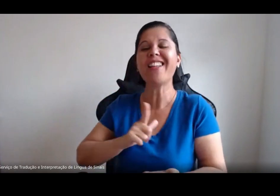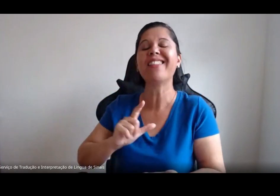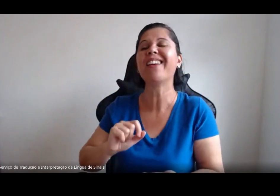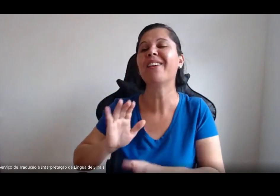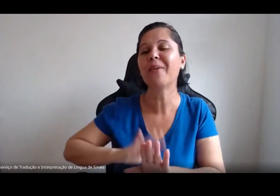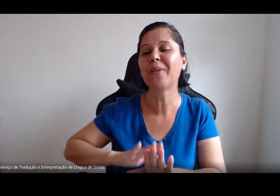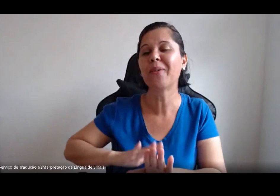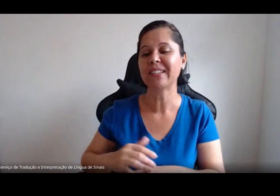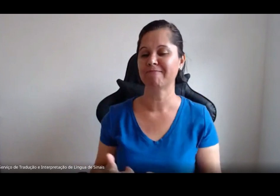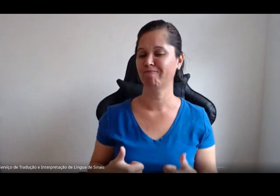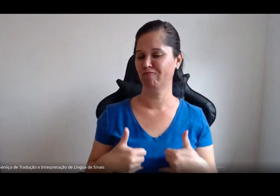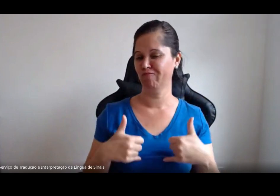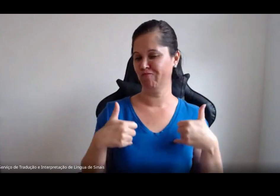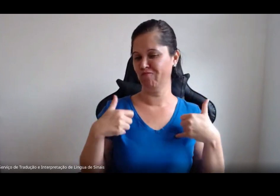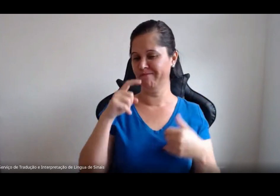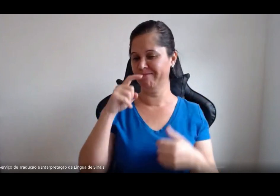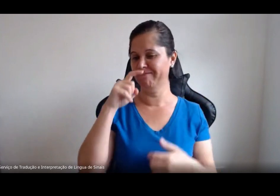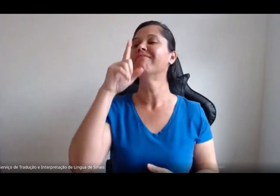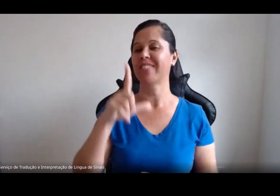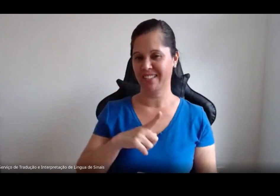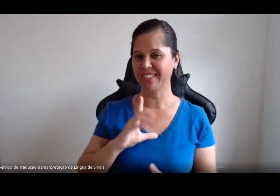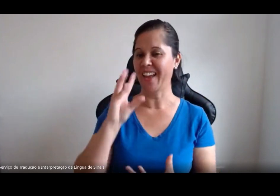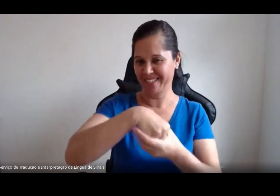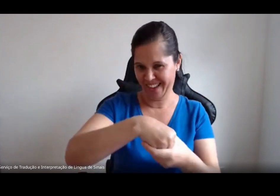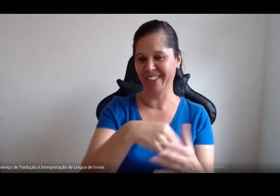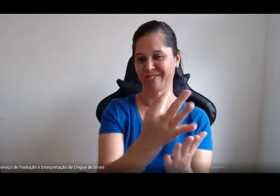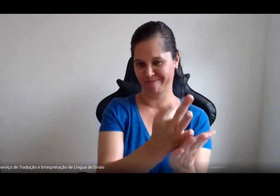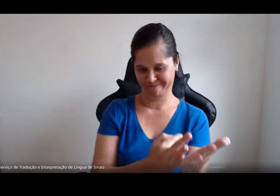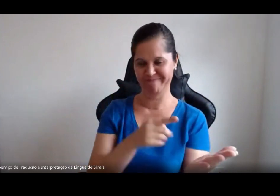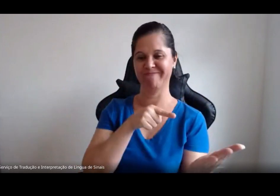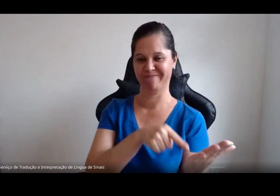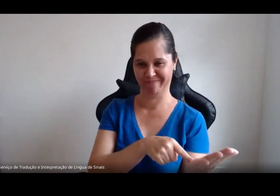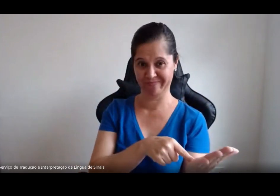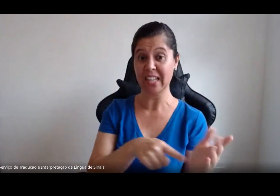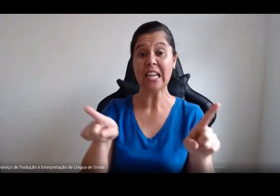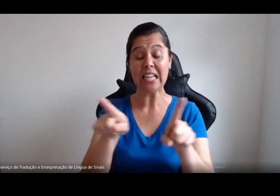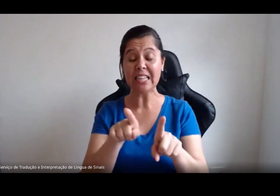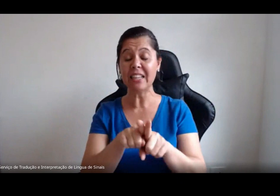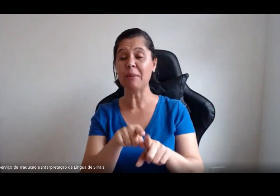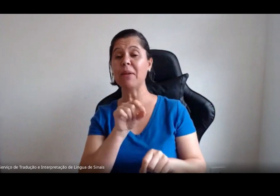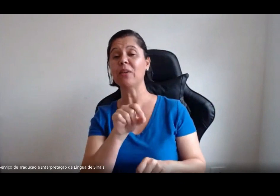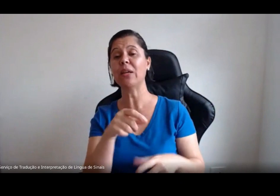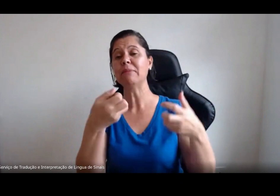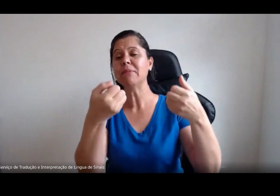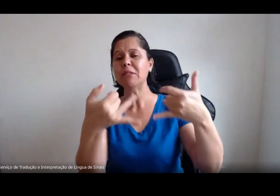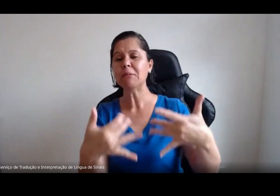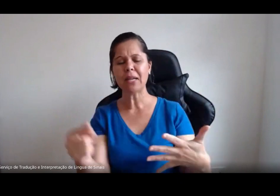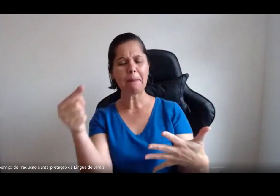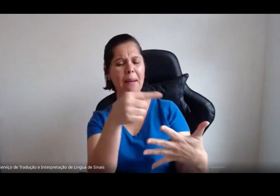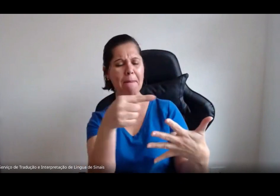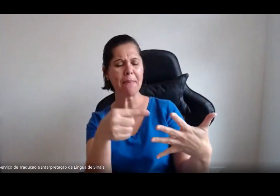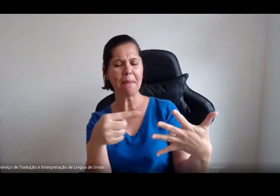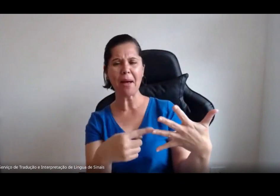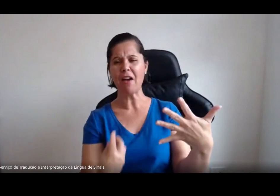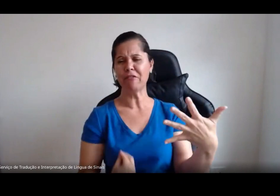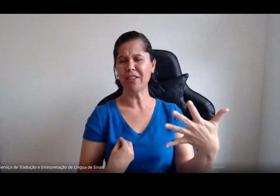um pouco de vaidade, pretensão. Uma autobiografia implica também em falar de sua